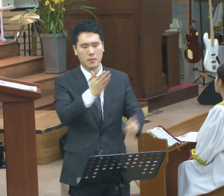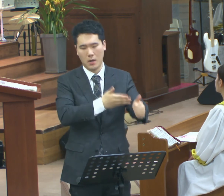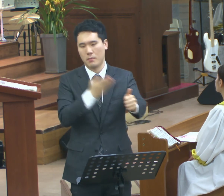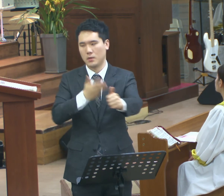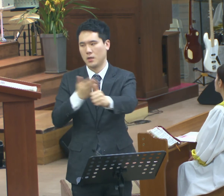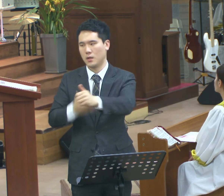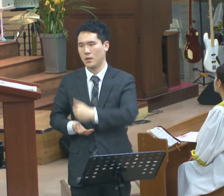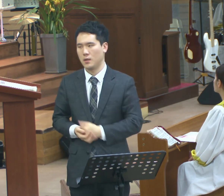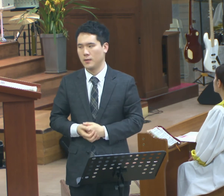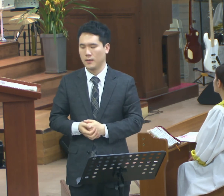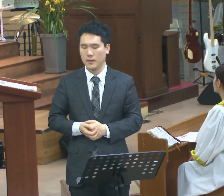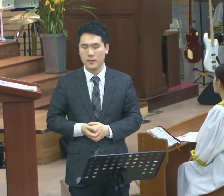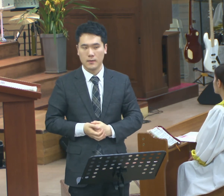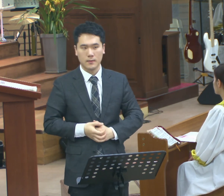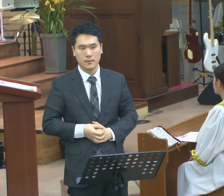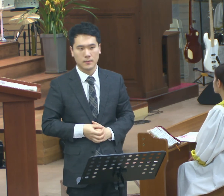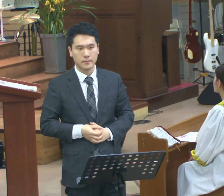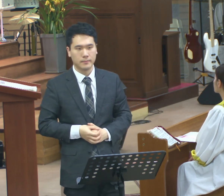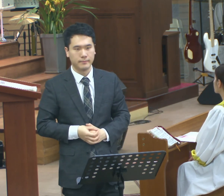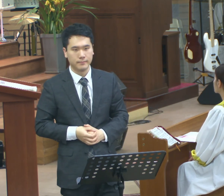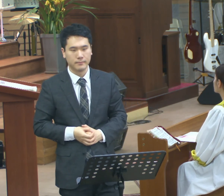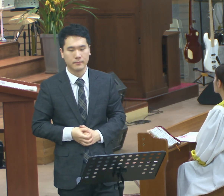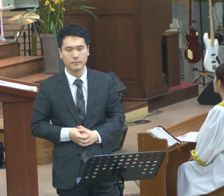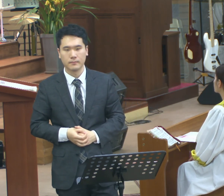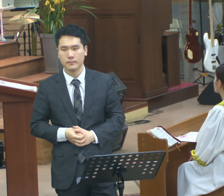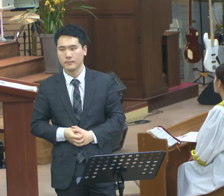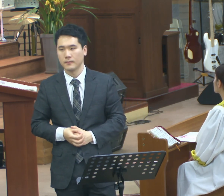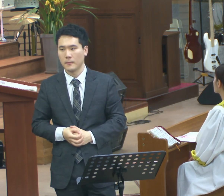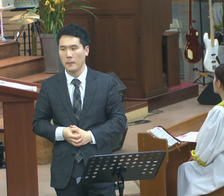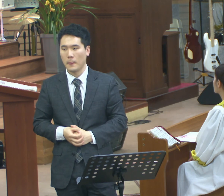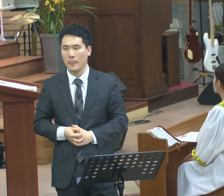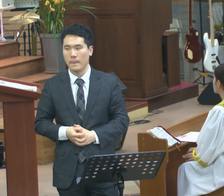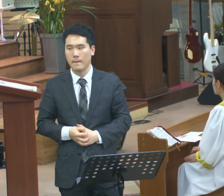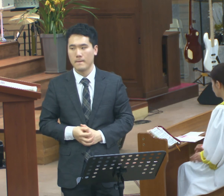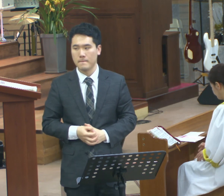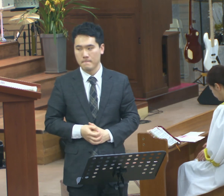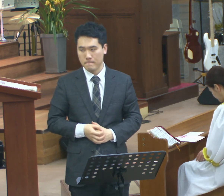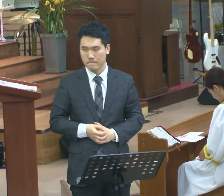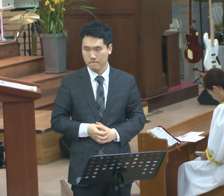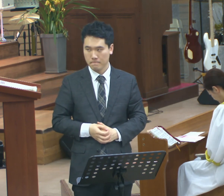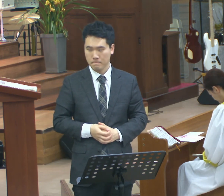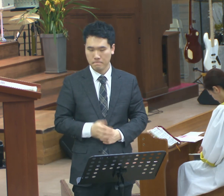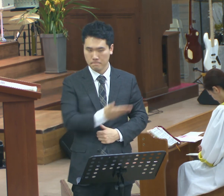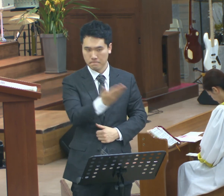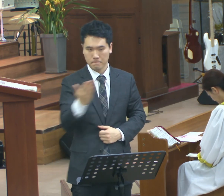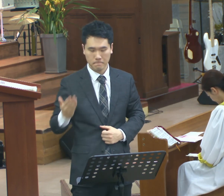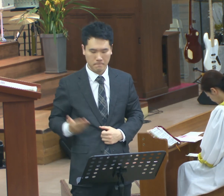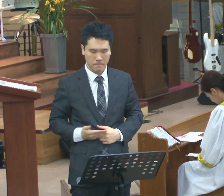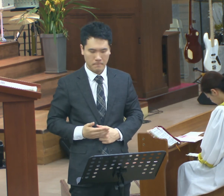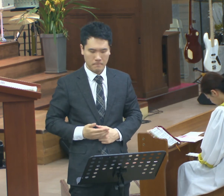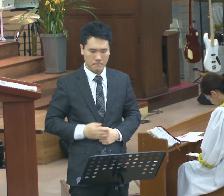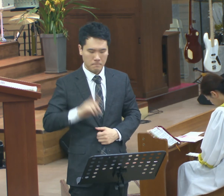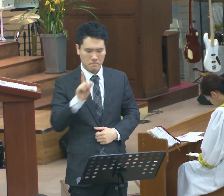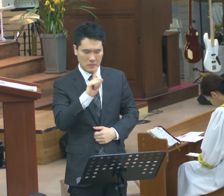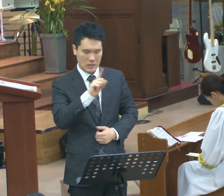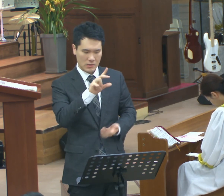이것이 제자들의 위대한 변화였던 것이죠. 성도 여러분, 어떤 문제로